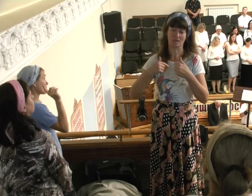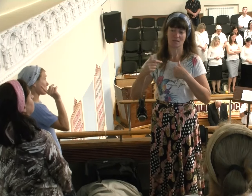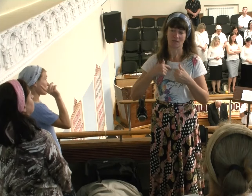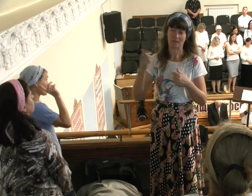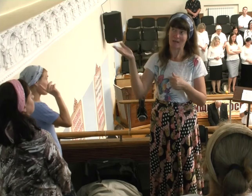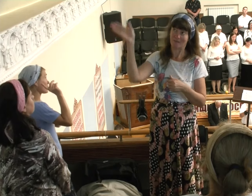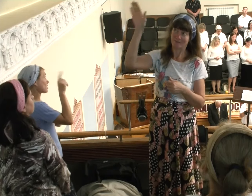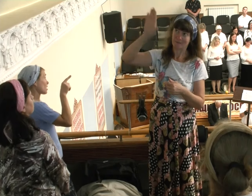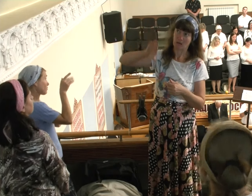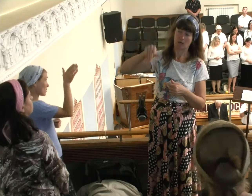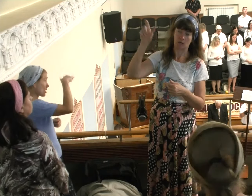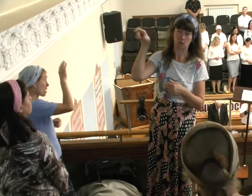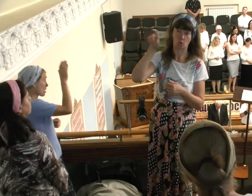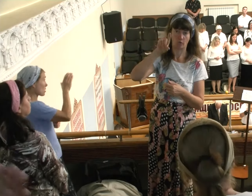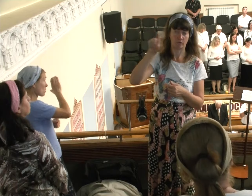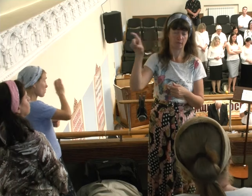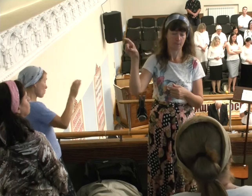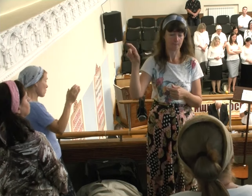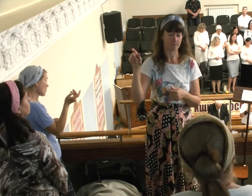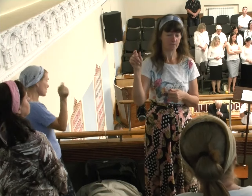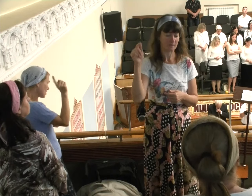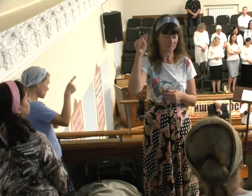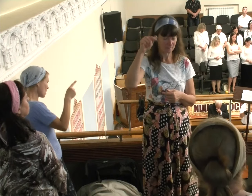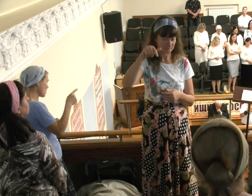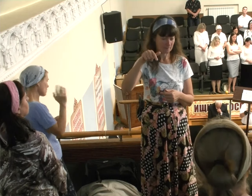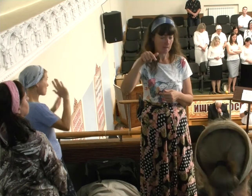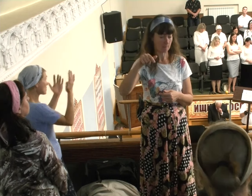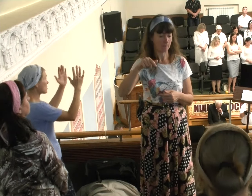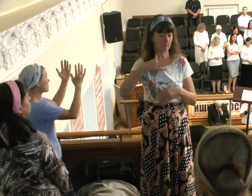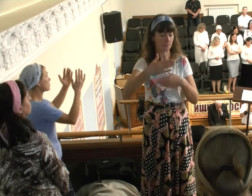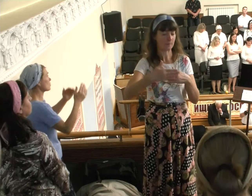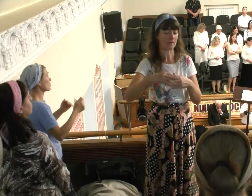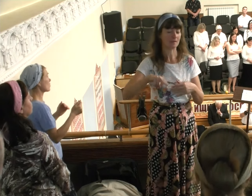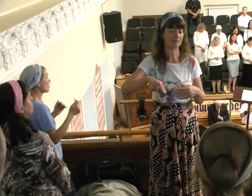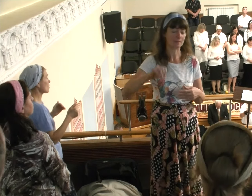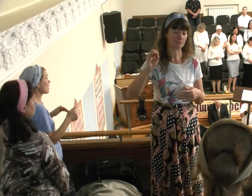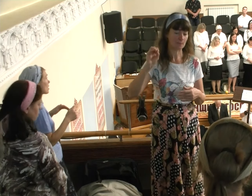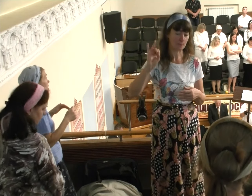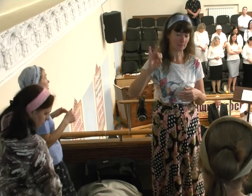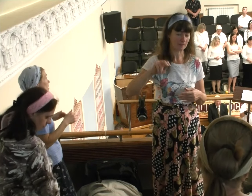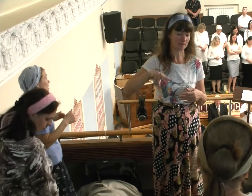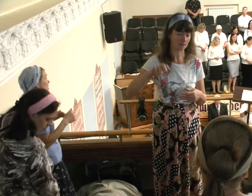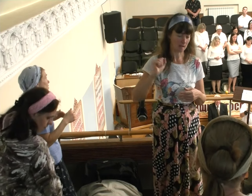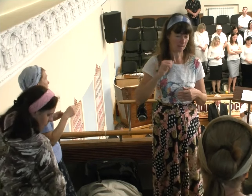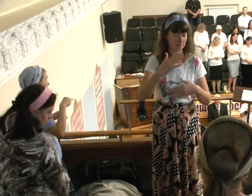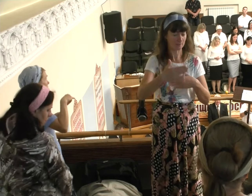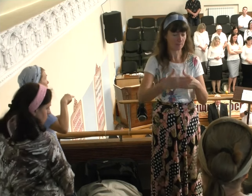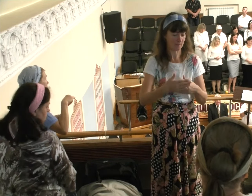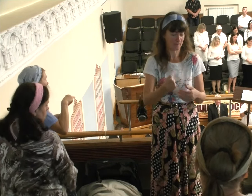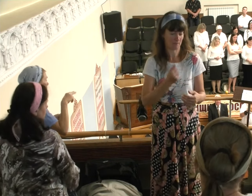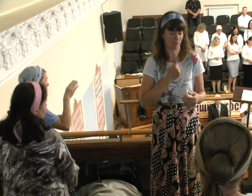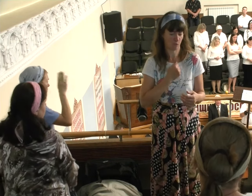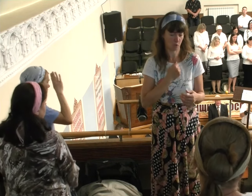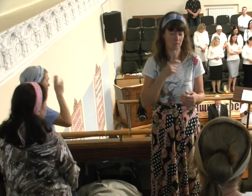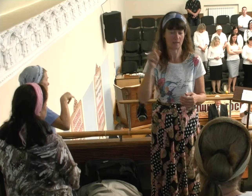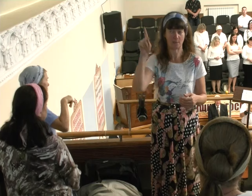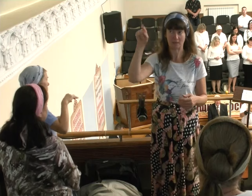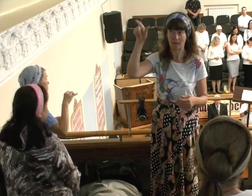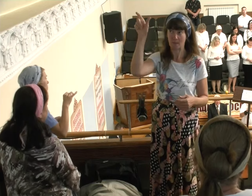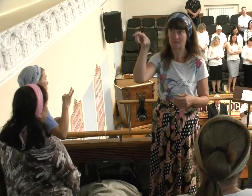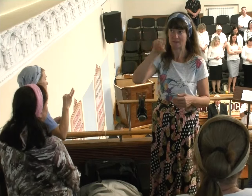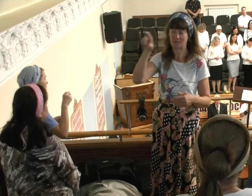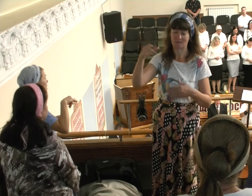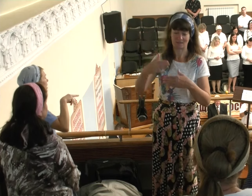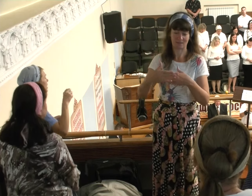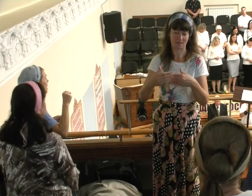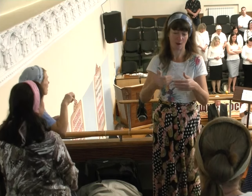там в Гефсимании, там во дворце Пилата, там от этих воинов, там на кресте от людей и